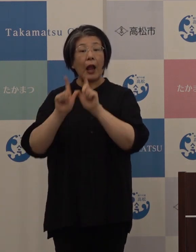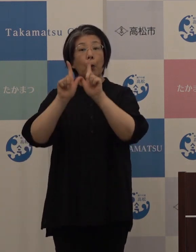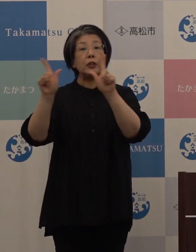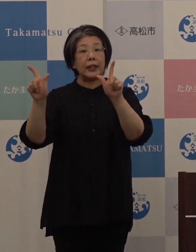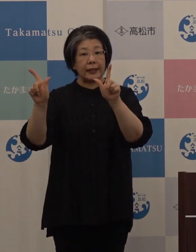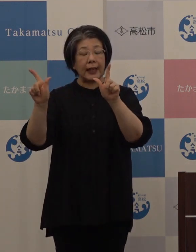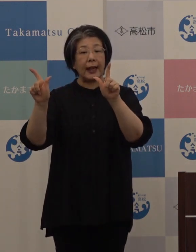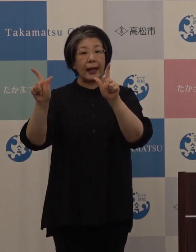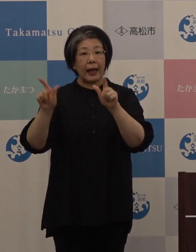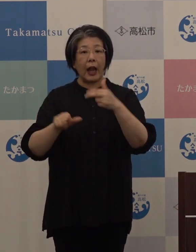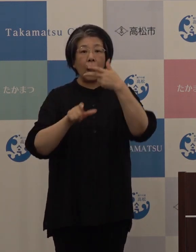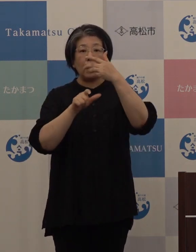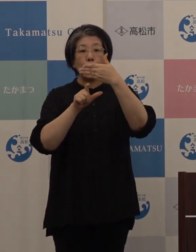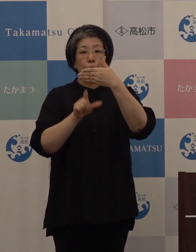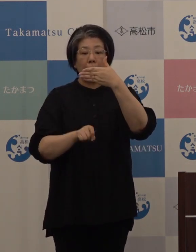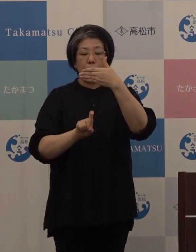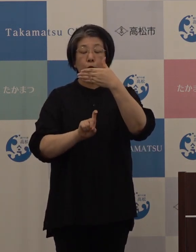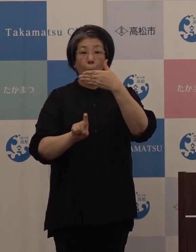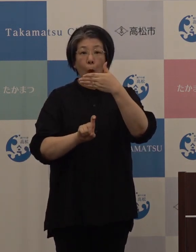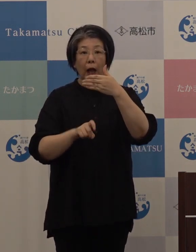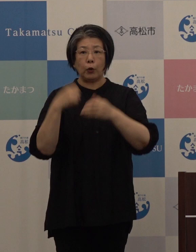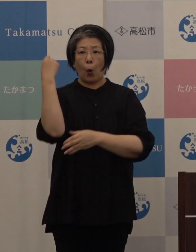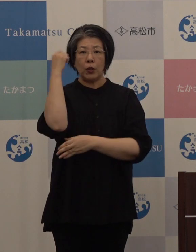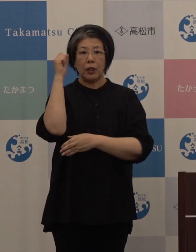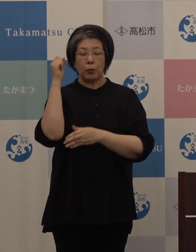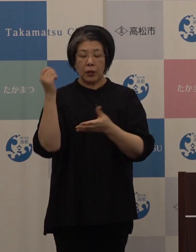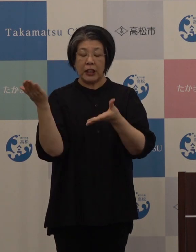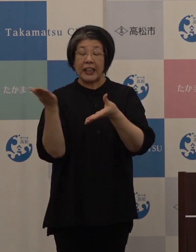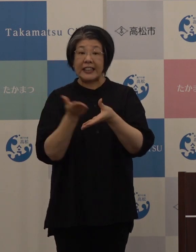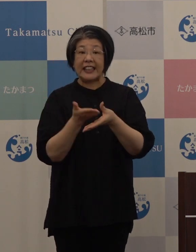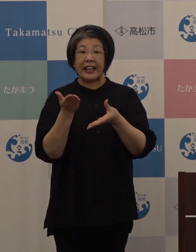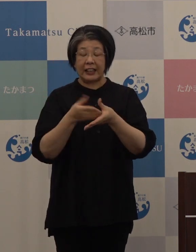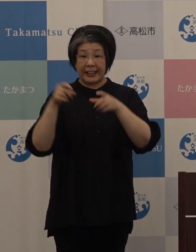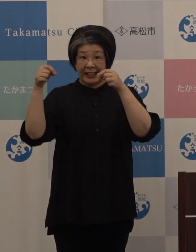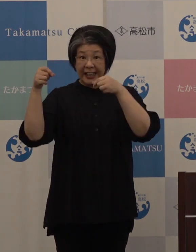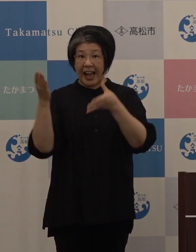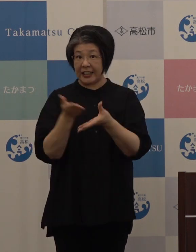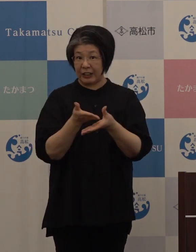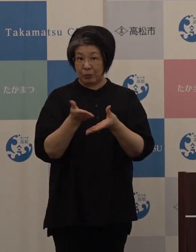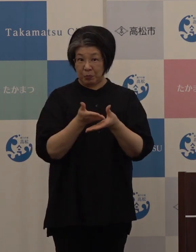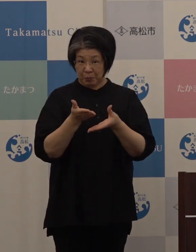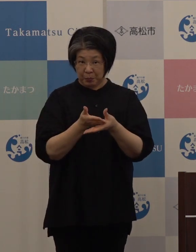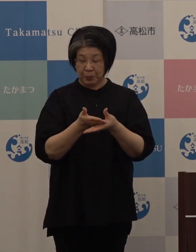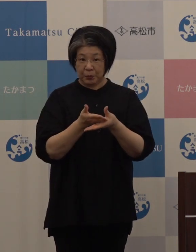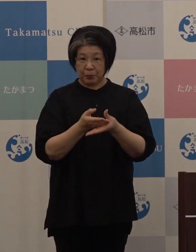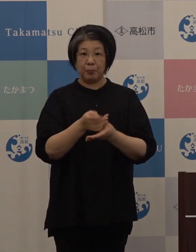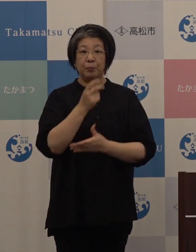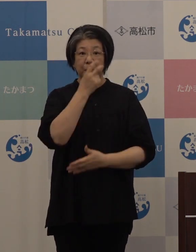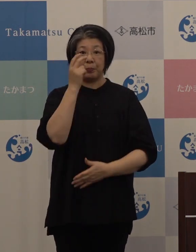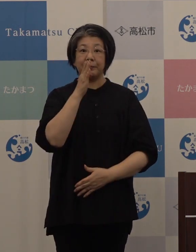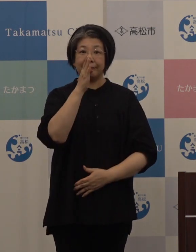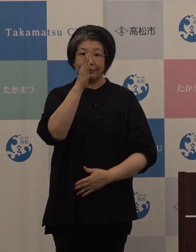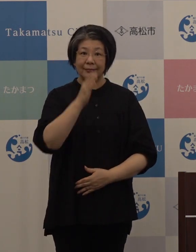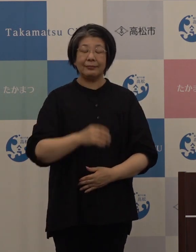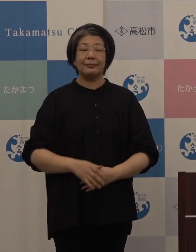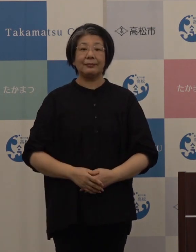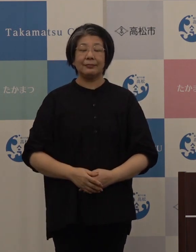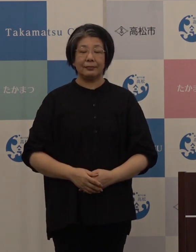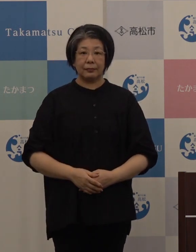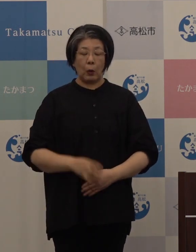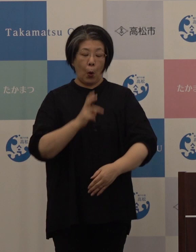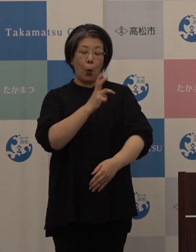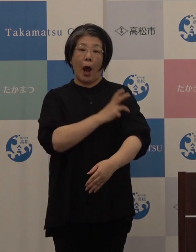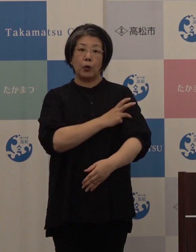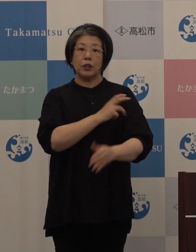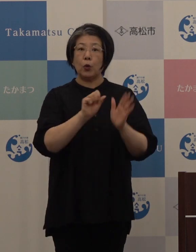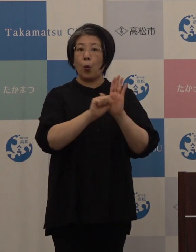ともに、9月10日の新聞にお知らせ用のチラシを織り込むことといたしております。ワクチンの